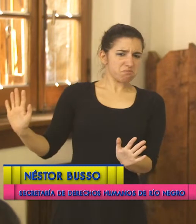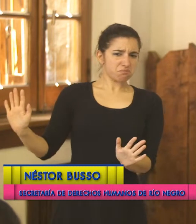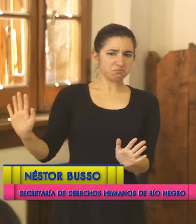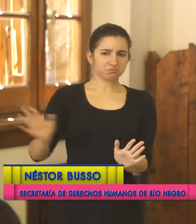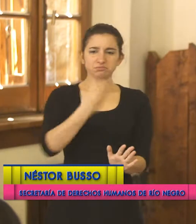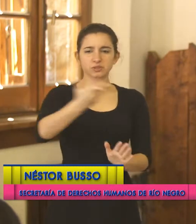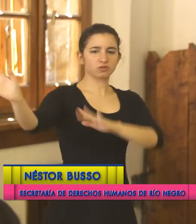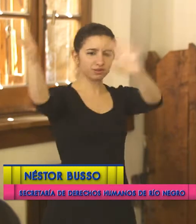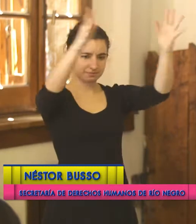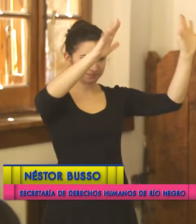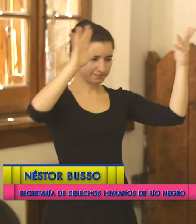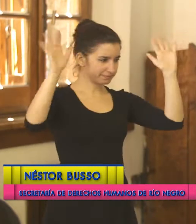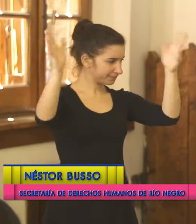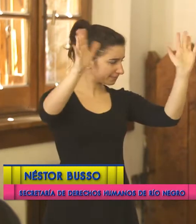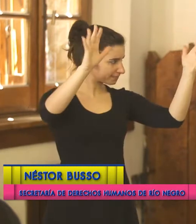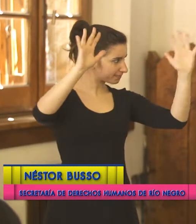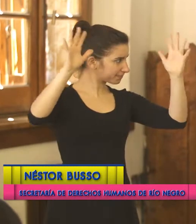decimos también